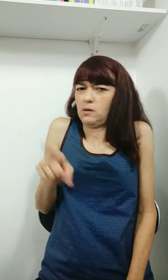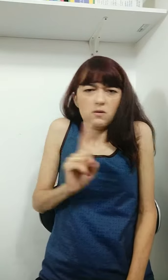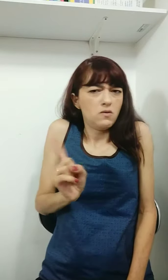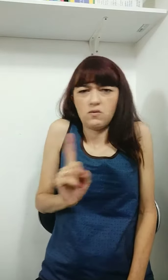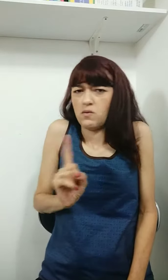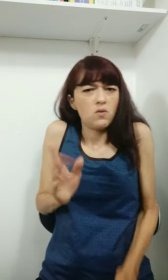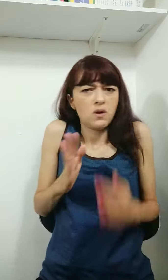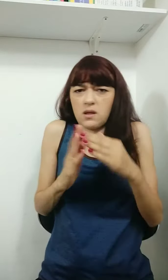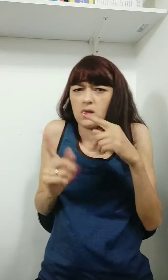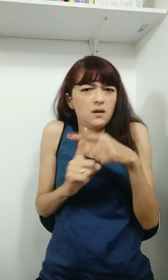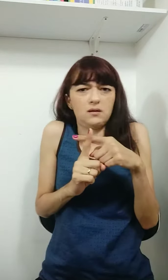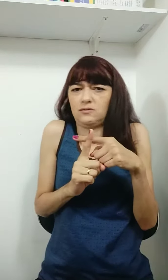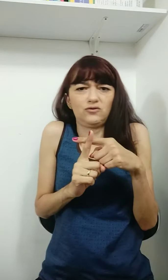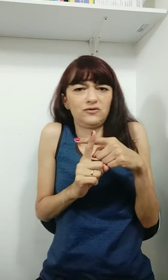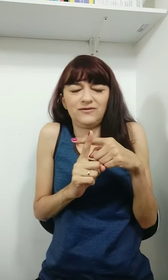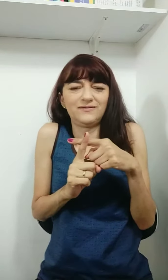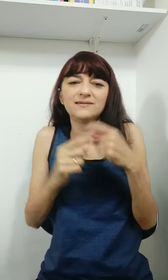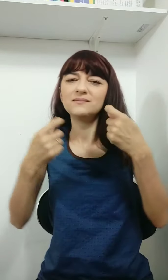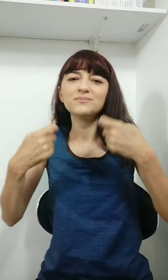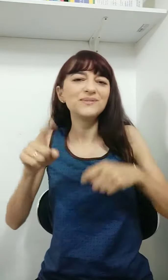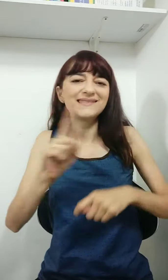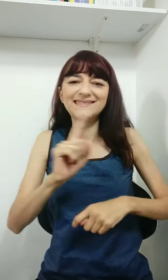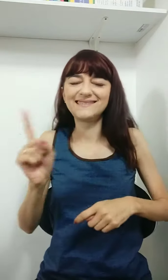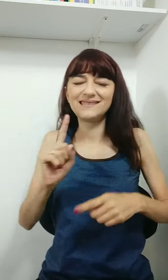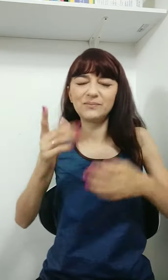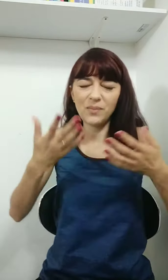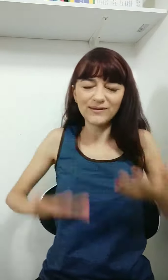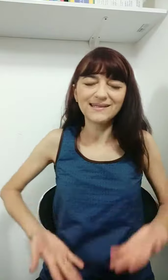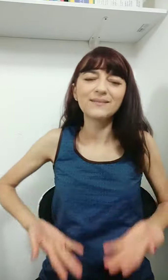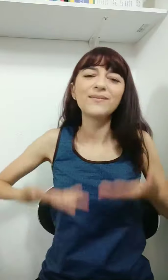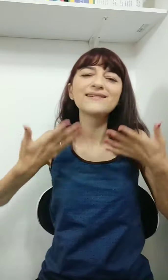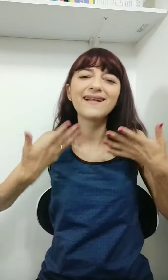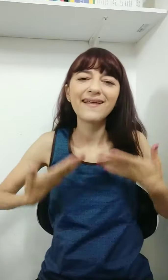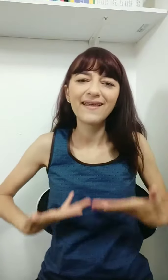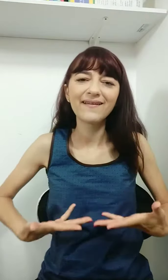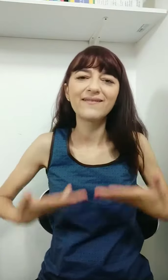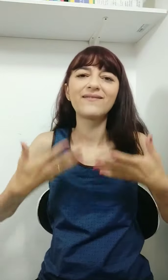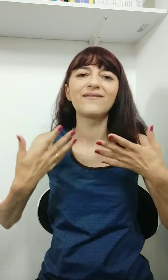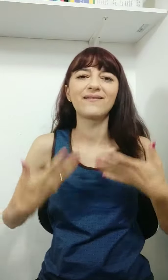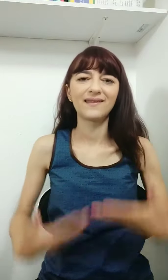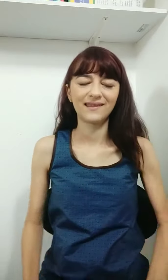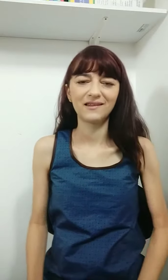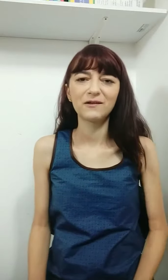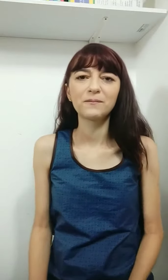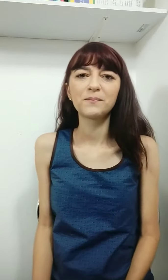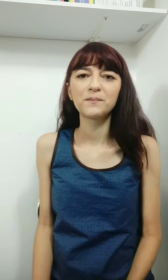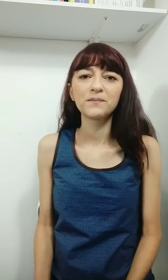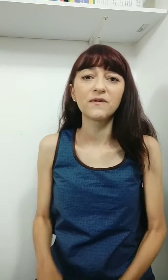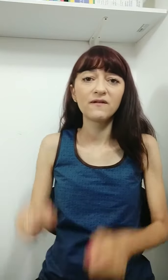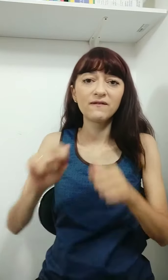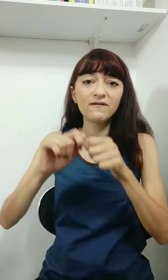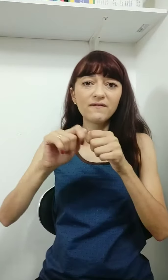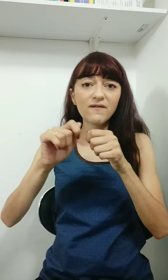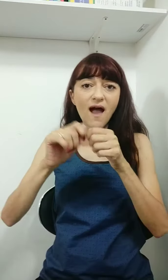eu não vou na igreja. A gente nem fala dessa forma, não é? Pode ser mais leve. Amanhã eu não vou